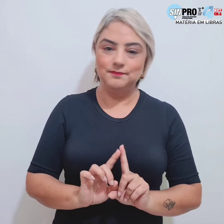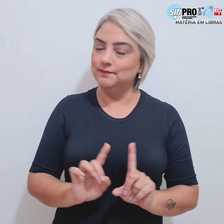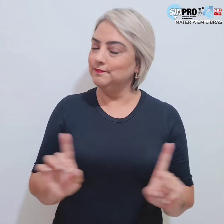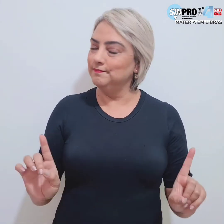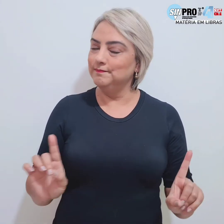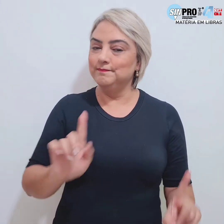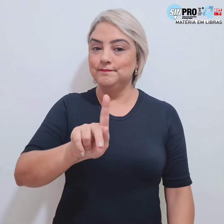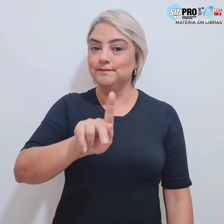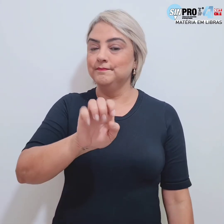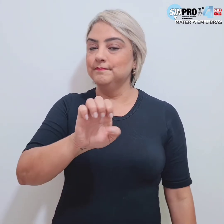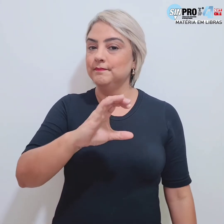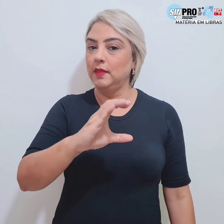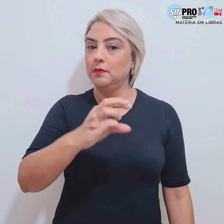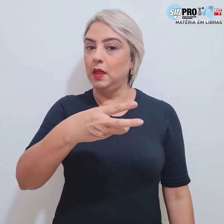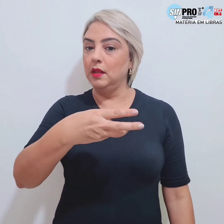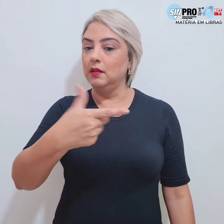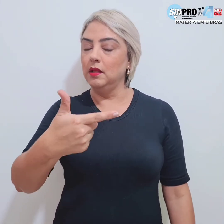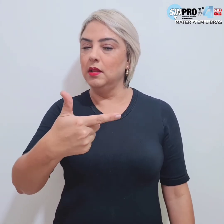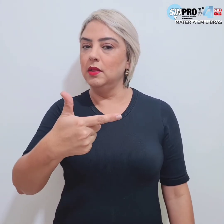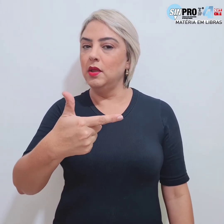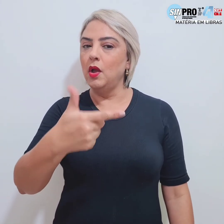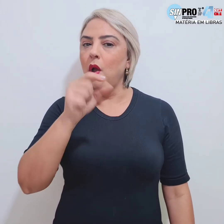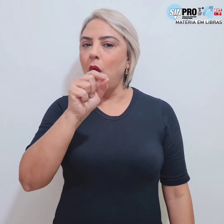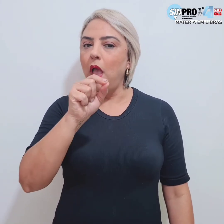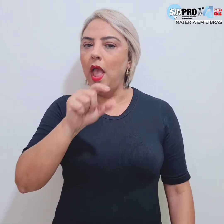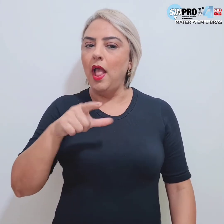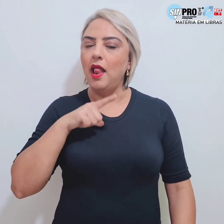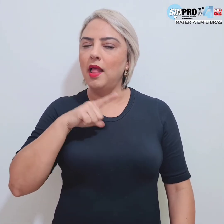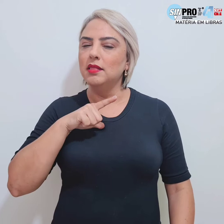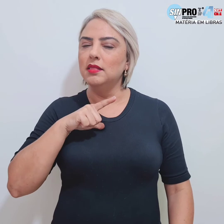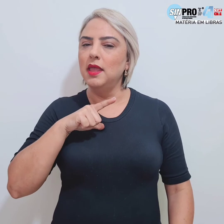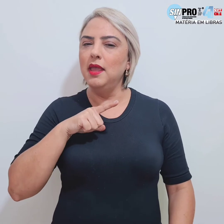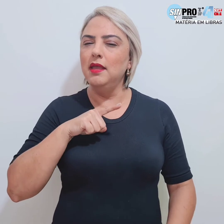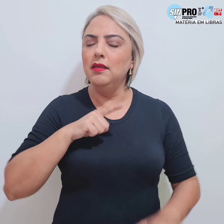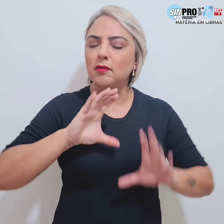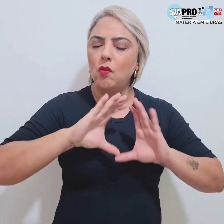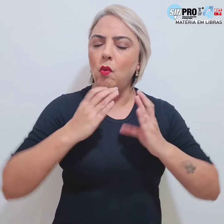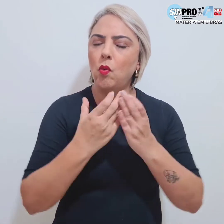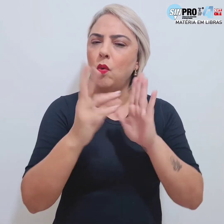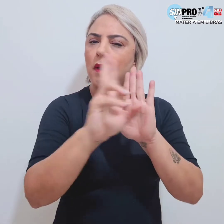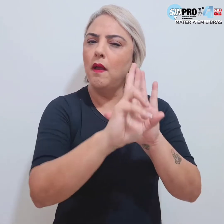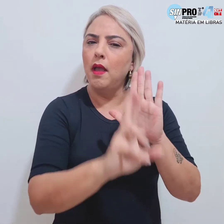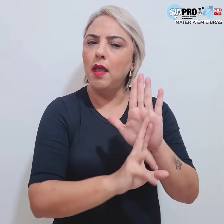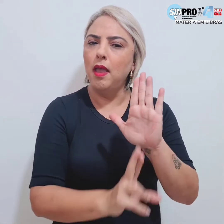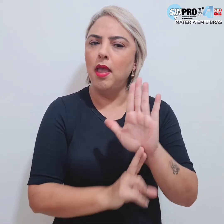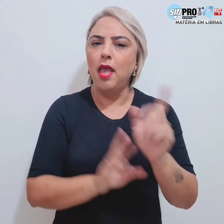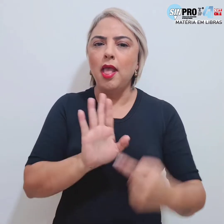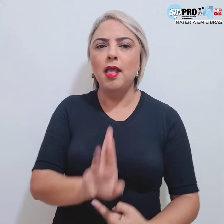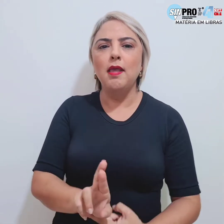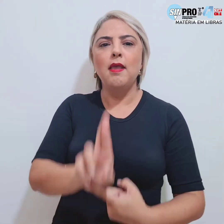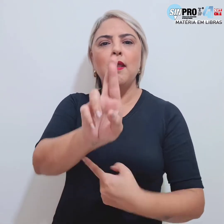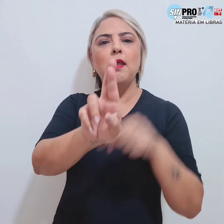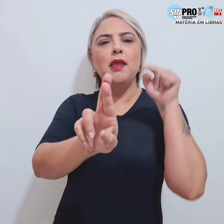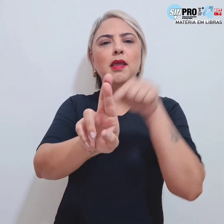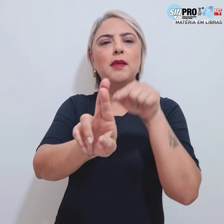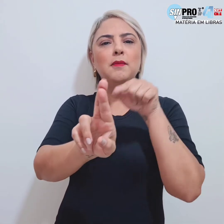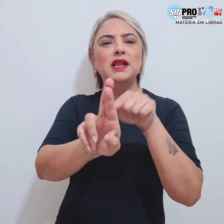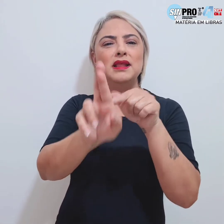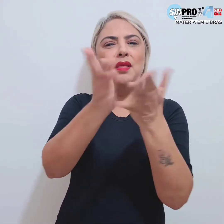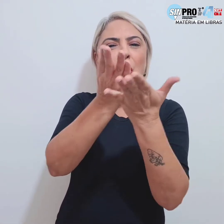PEC 32 traz um conjunto de regras que representa o desmonte dos serviços